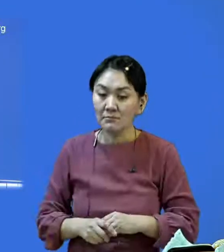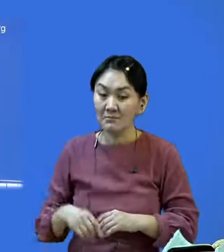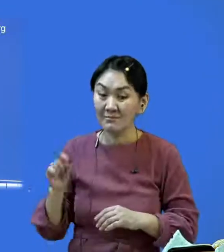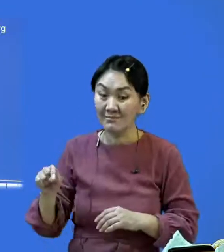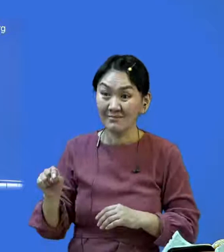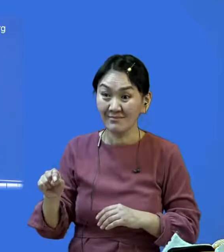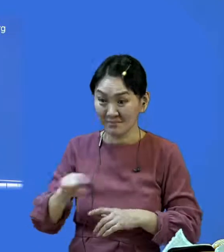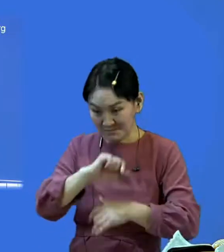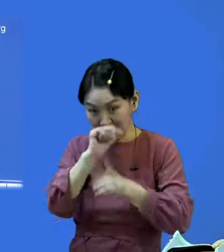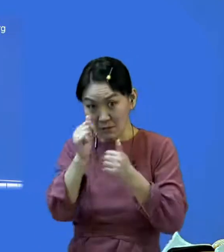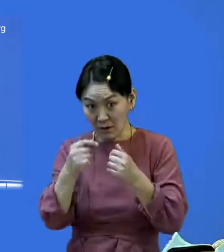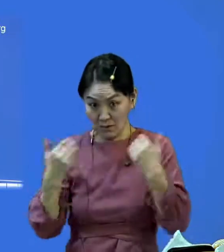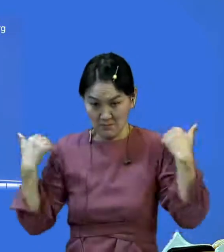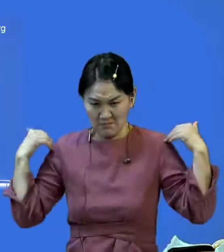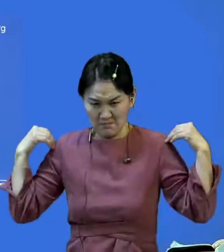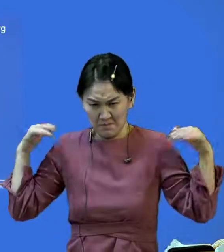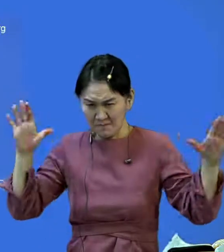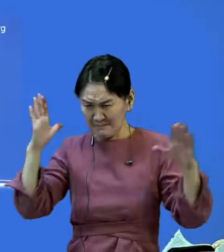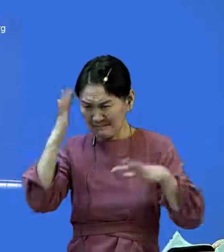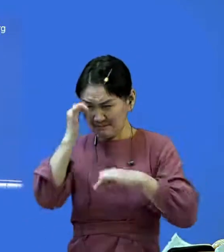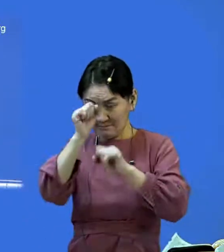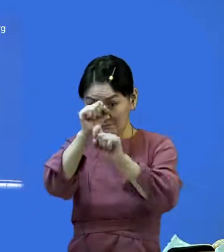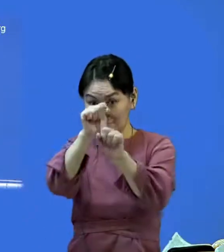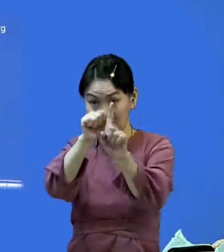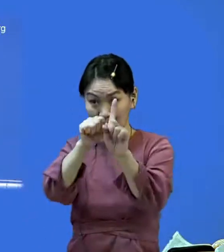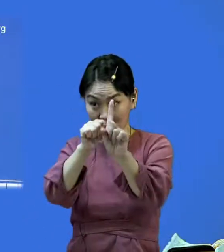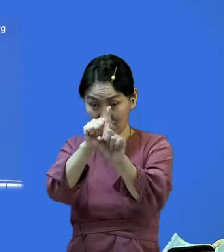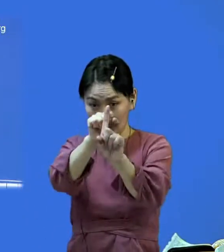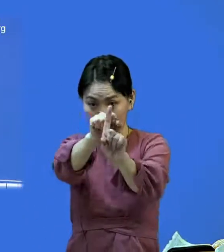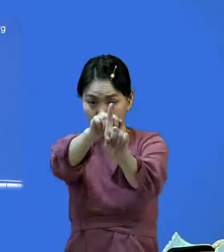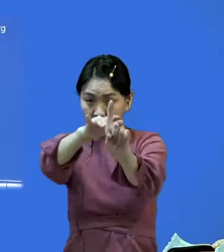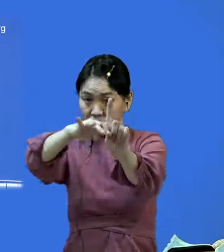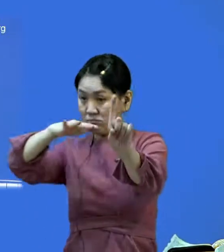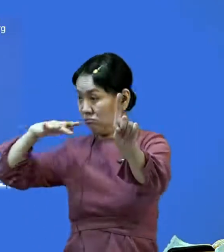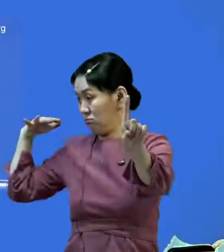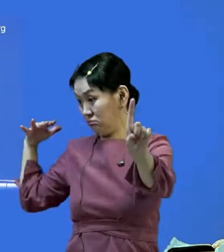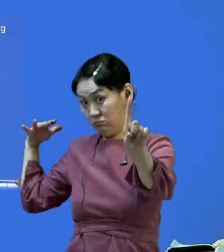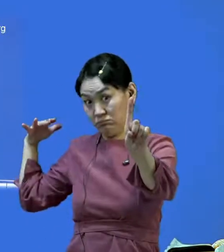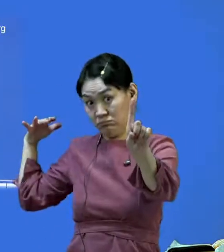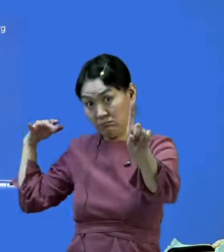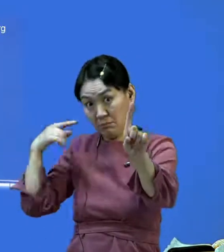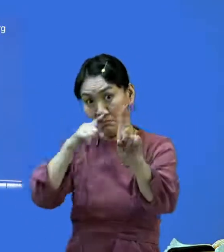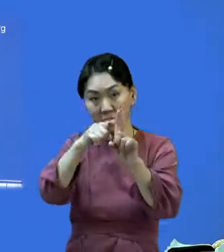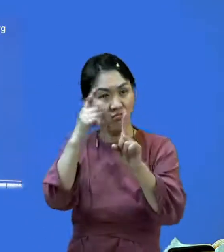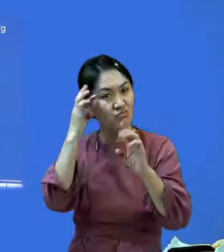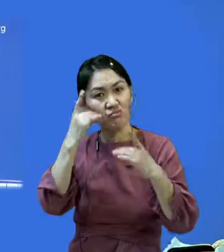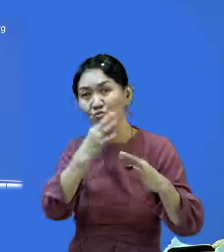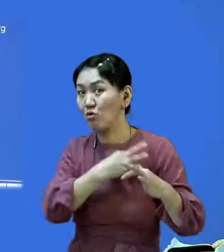тэрний туслахууд нь Тэнгэр элч нар нь байсан. Тэд нар нэг удаа завхрах юм бол мөнхийн мөхөл байгаа юм.